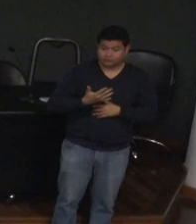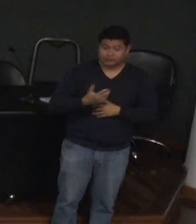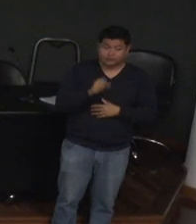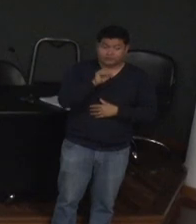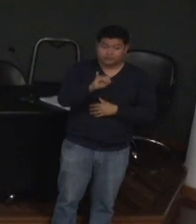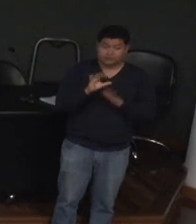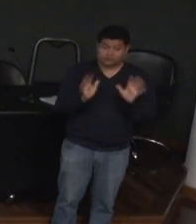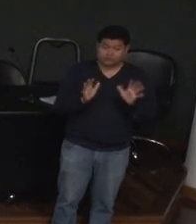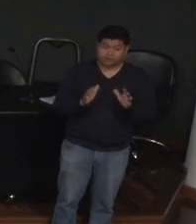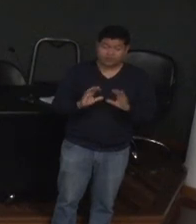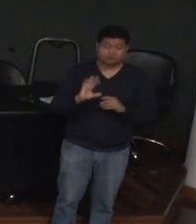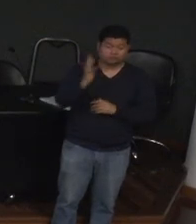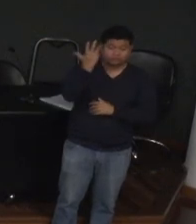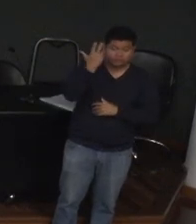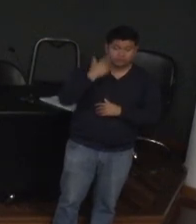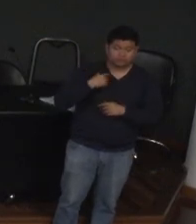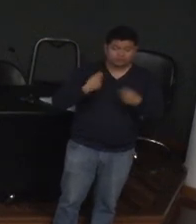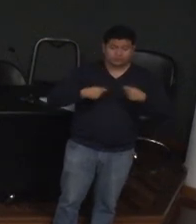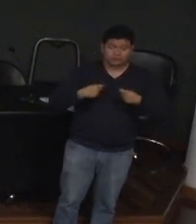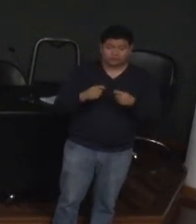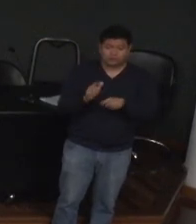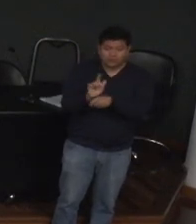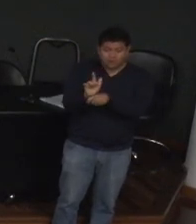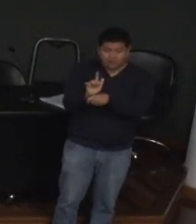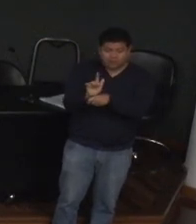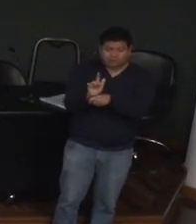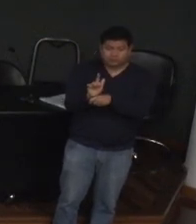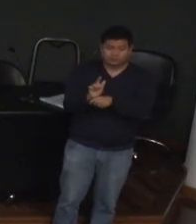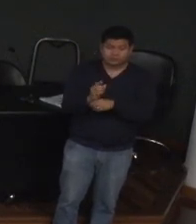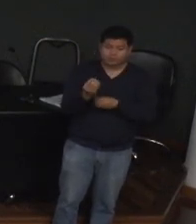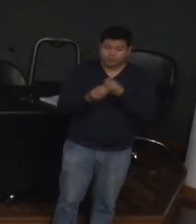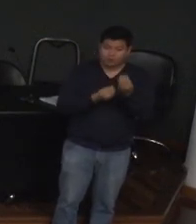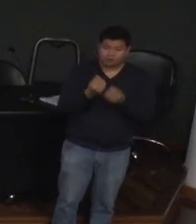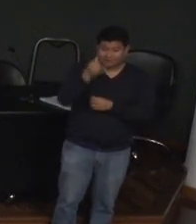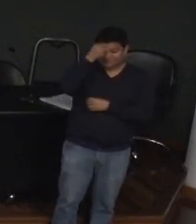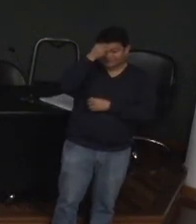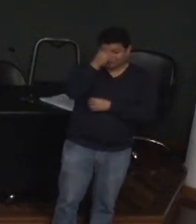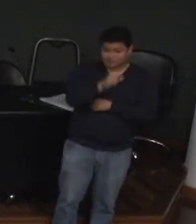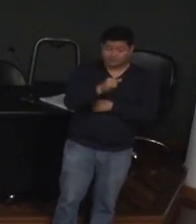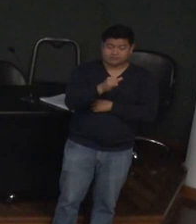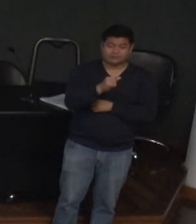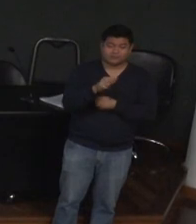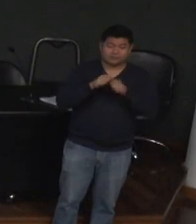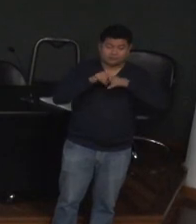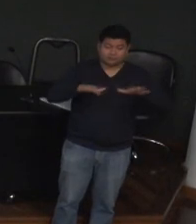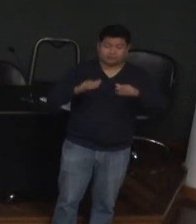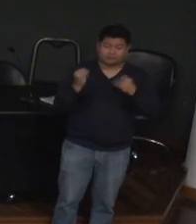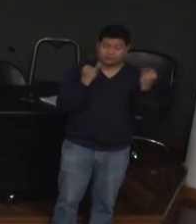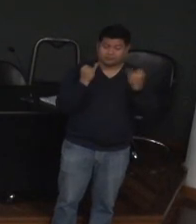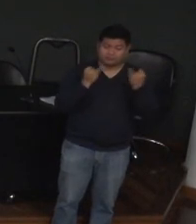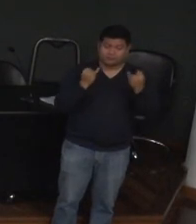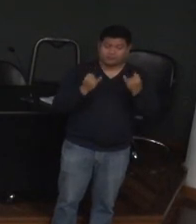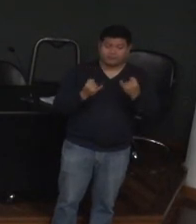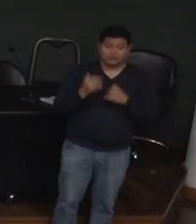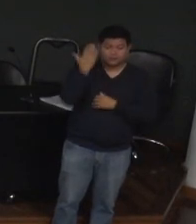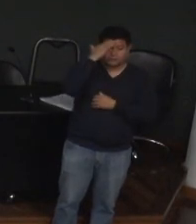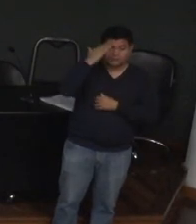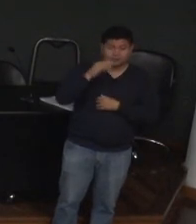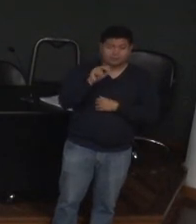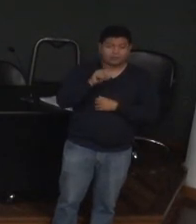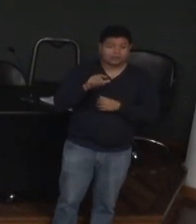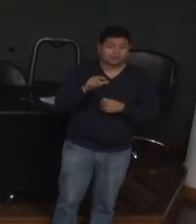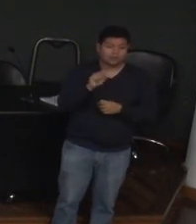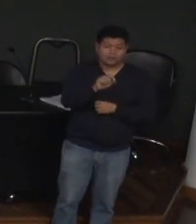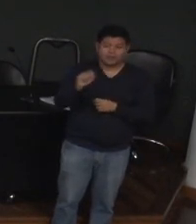ação. Então, eu vou fazer uma gestão contra o vazamento de dados pessoais. Mapeamento dos usuários que utilizam as plataformas com o objetivo de